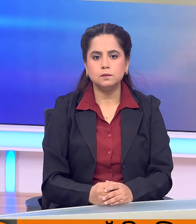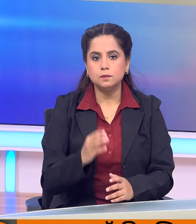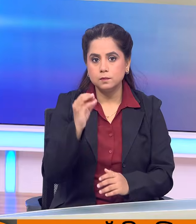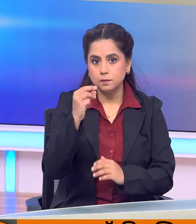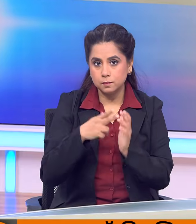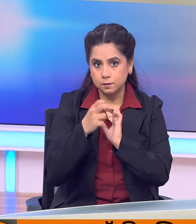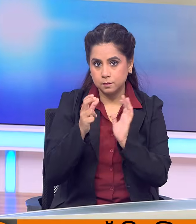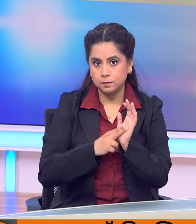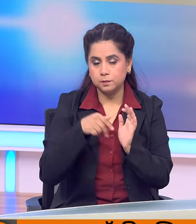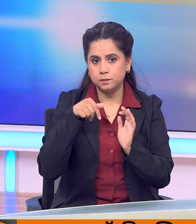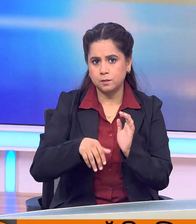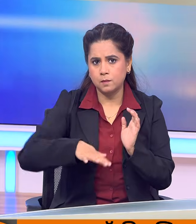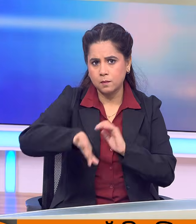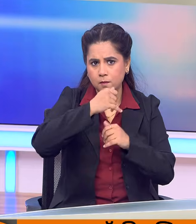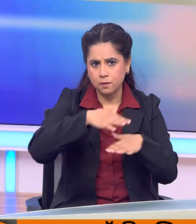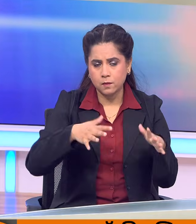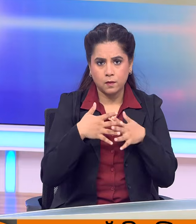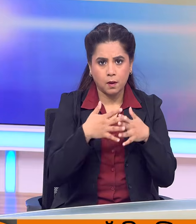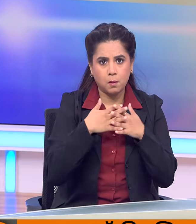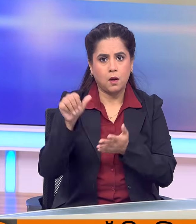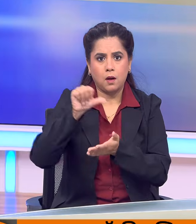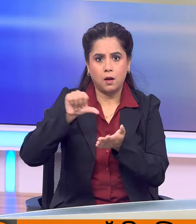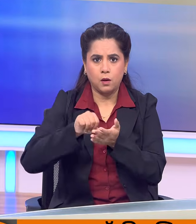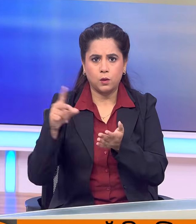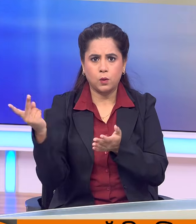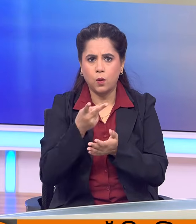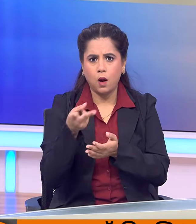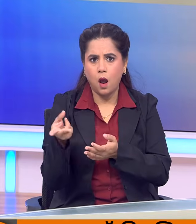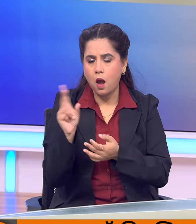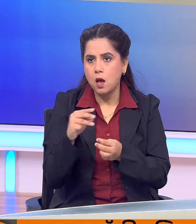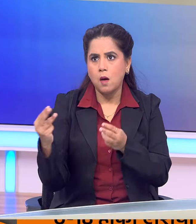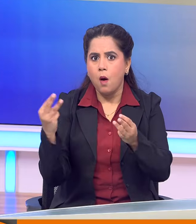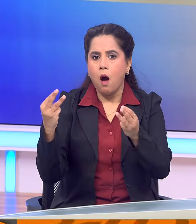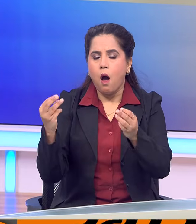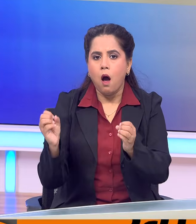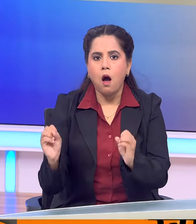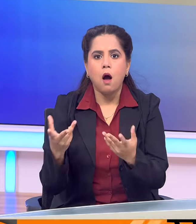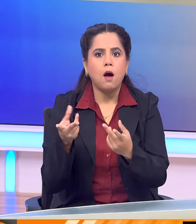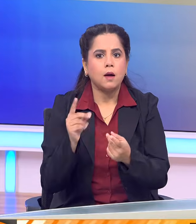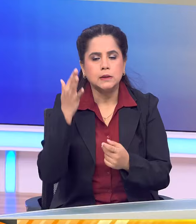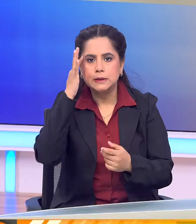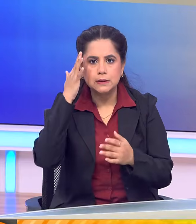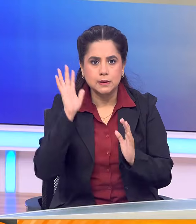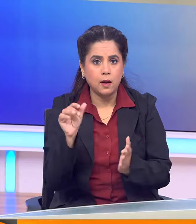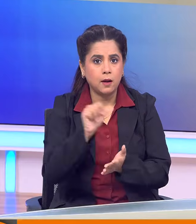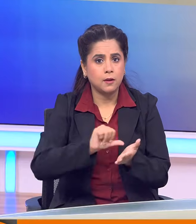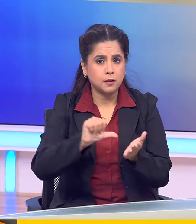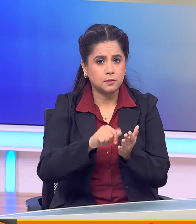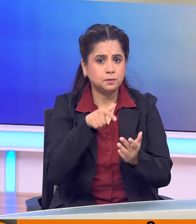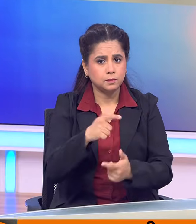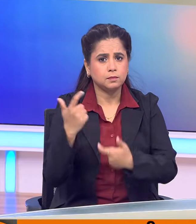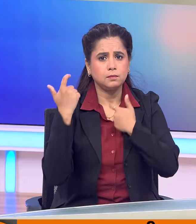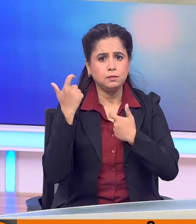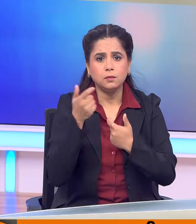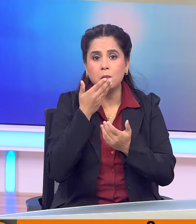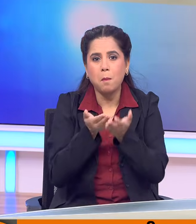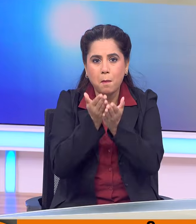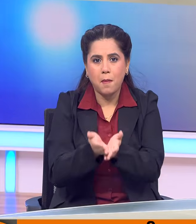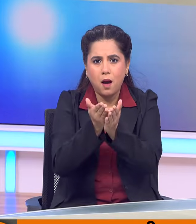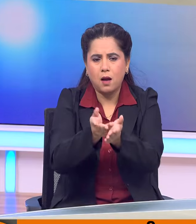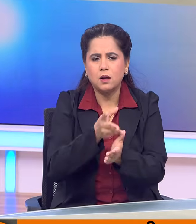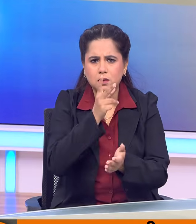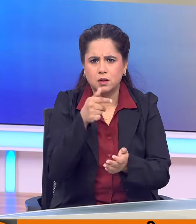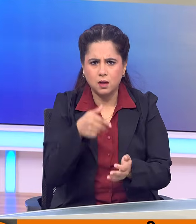ओमान की खाड़ी में अमेरिका और ईरान के बीच तनाव एक बार फिर बढ़ गया है। ईरान की नौसेना ने दावा किया है कि